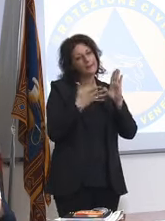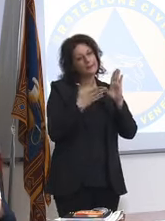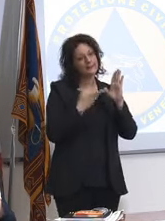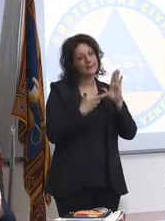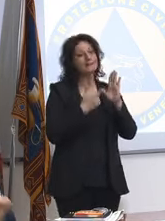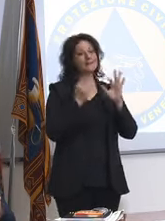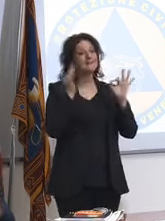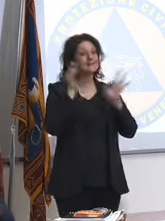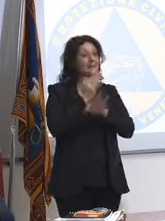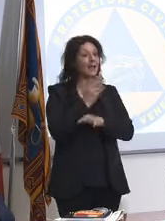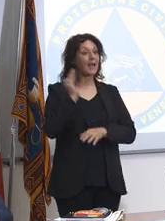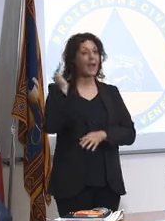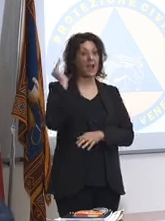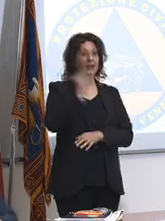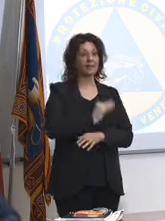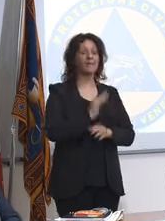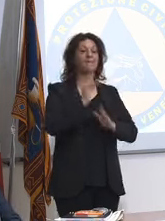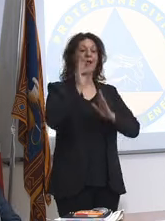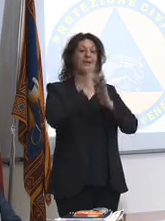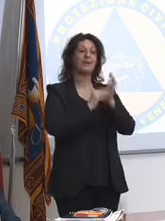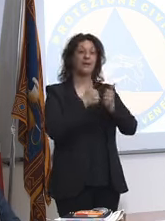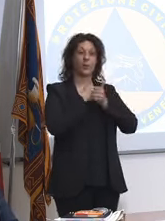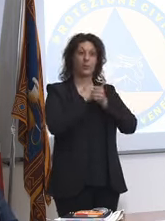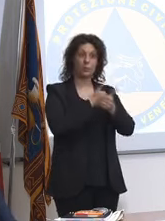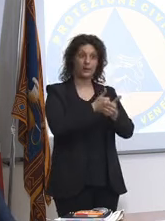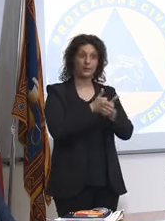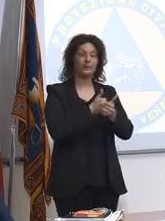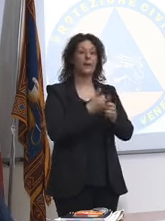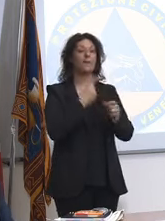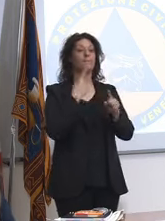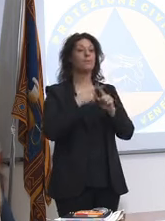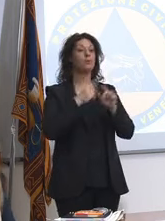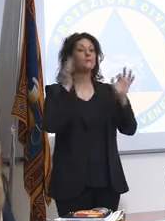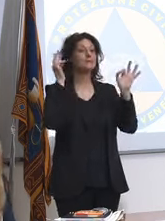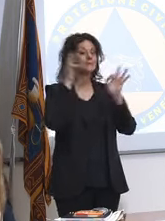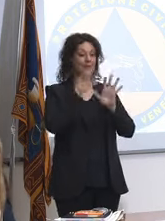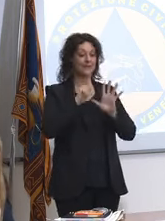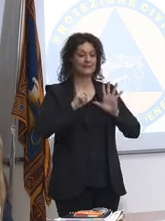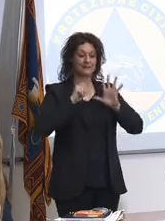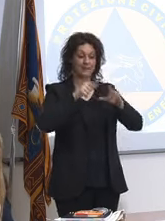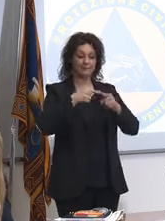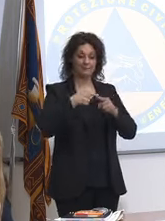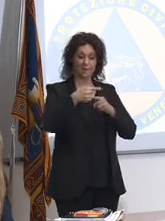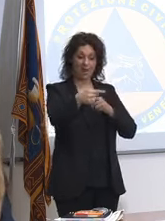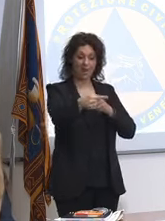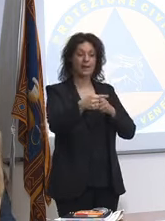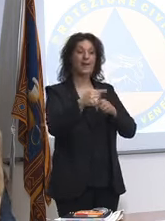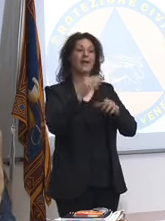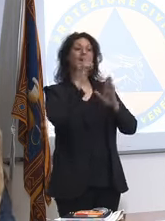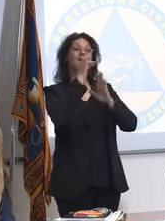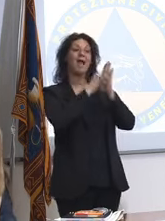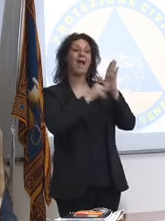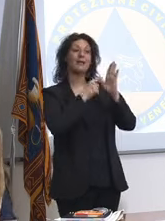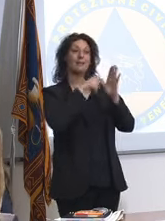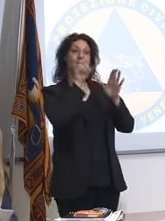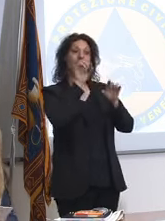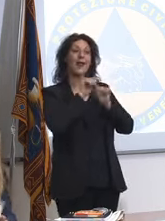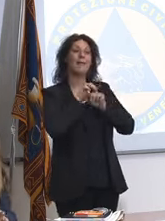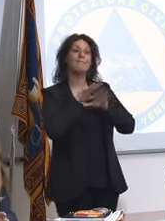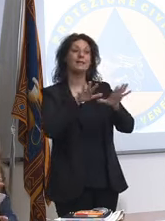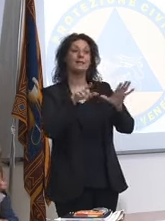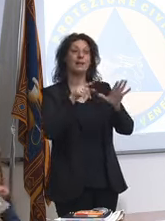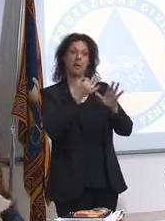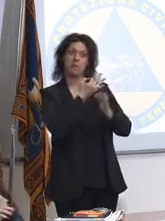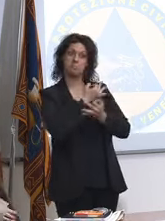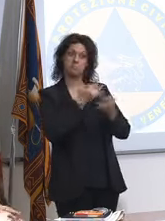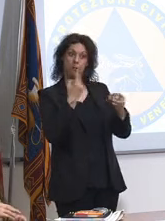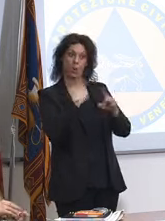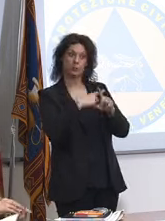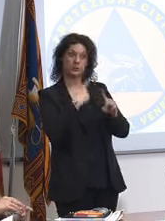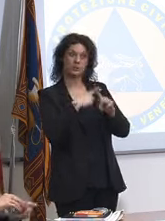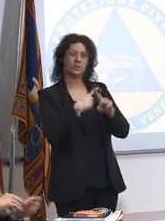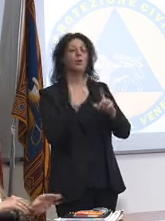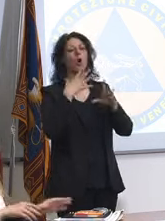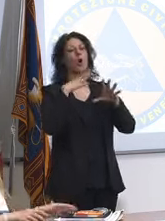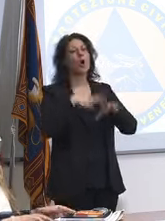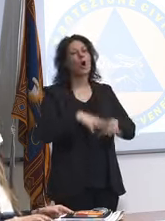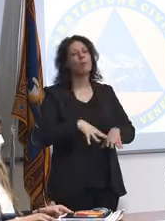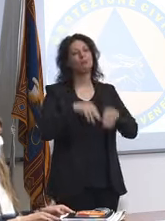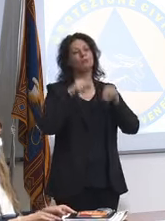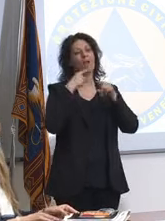se i dati epidemiologici a metà settimana, quando saranno i 10 giorni, sono buoni, cominciamo ad allentare anche su quel